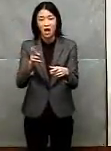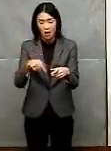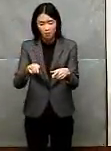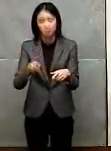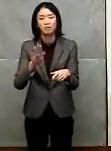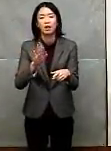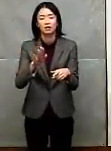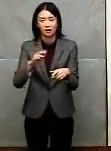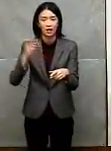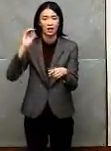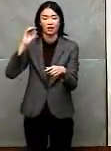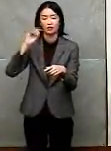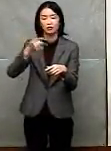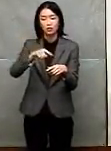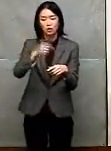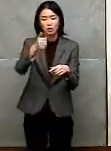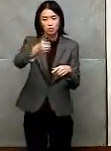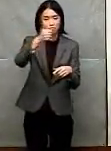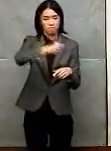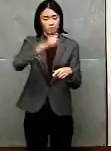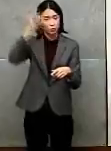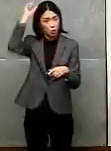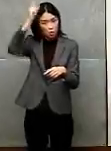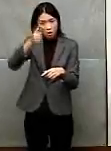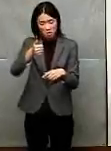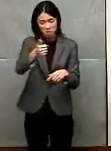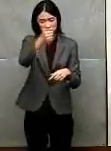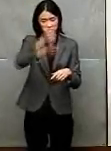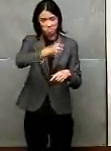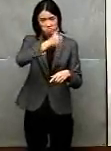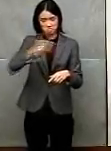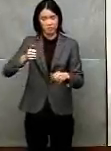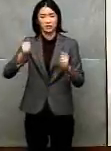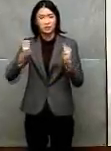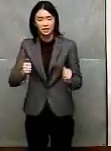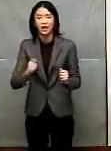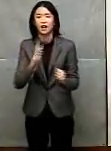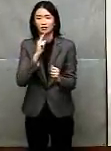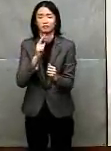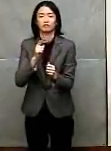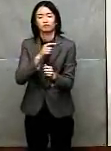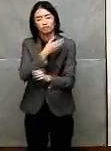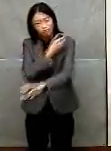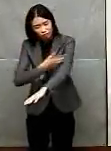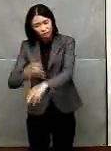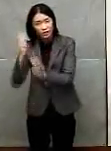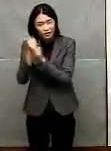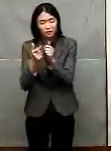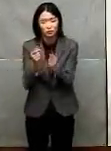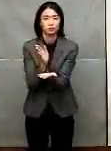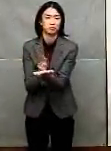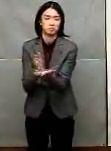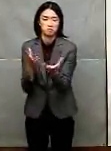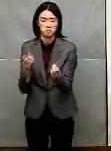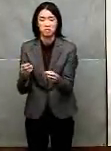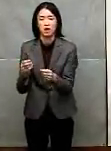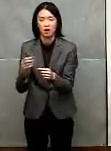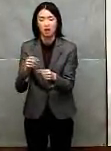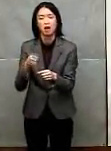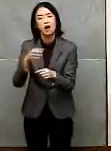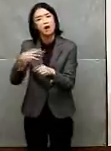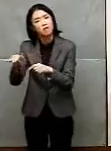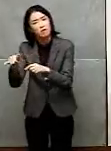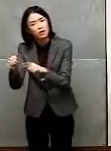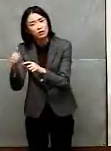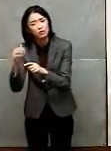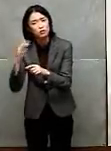話をしたら、大変首相は興味深げな感じでありました。山形のことをちょっ